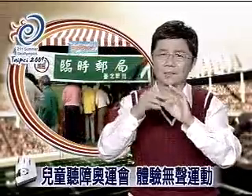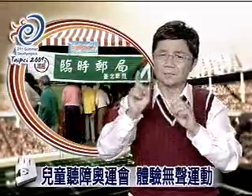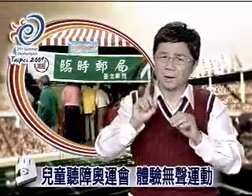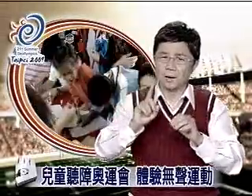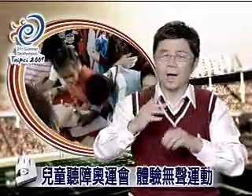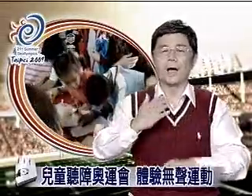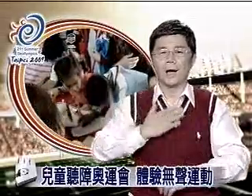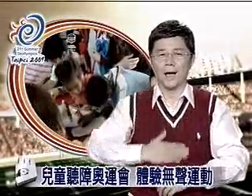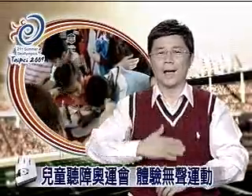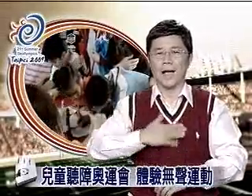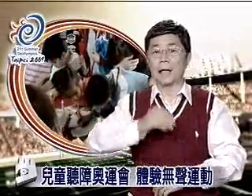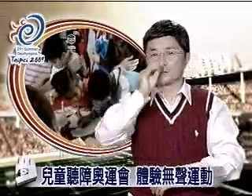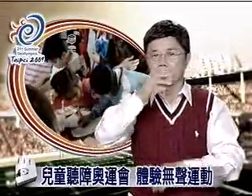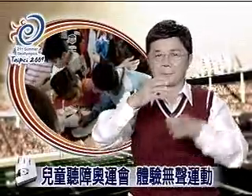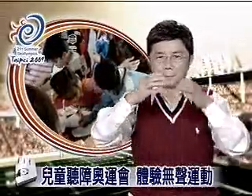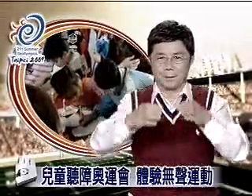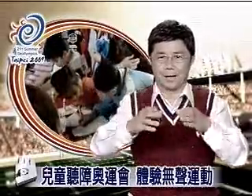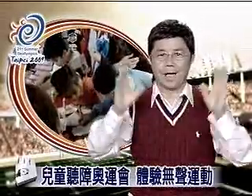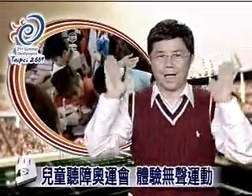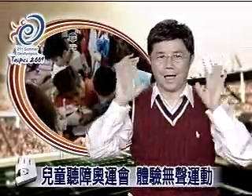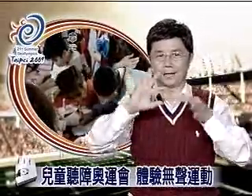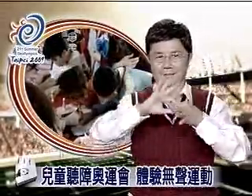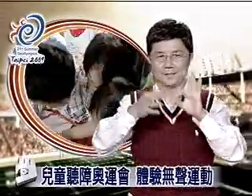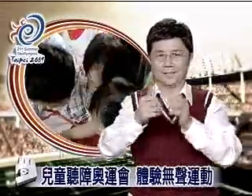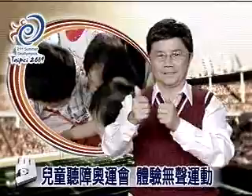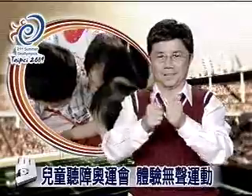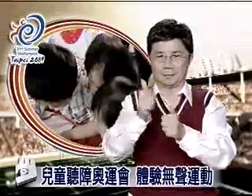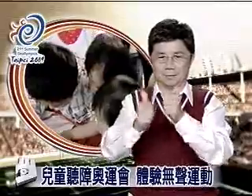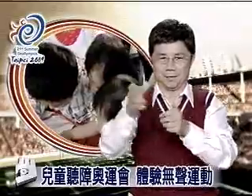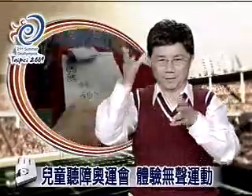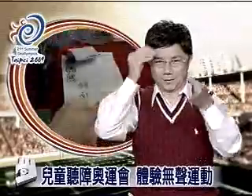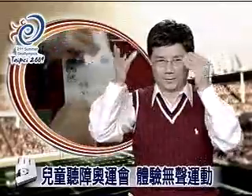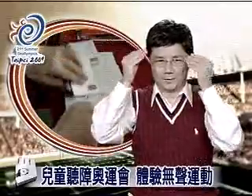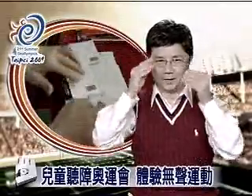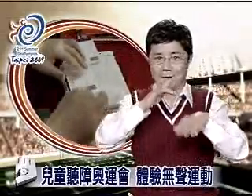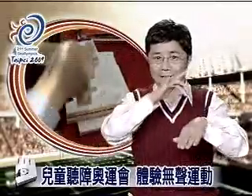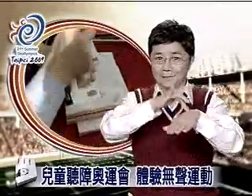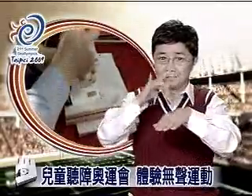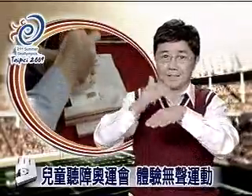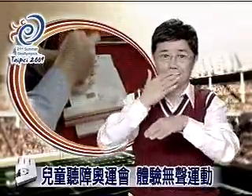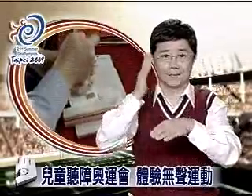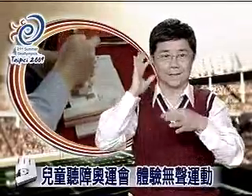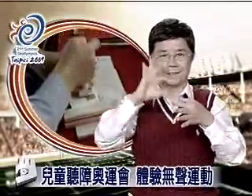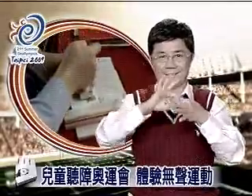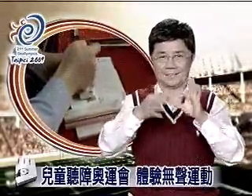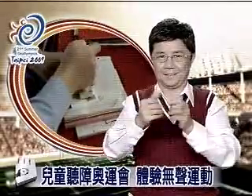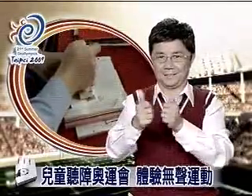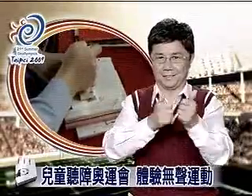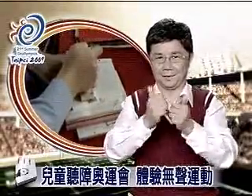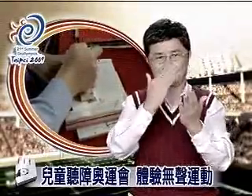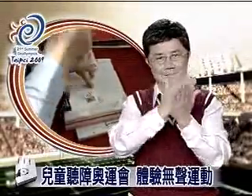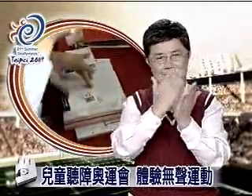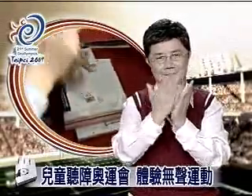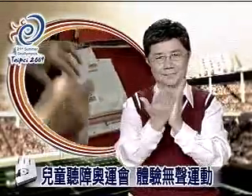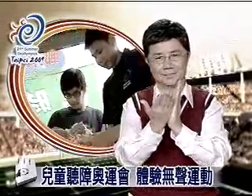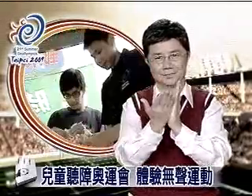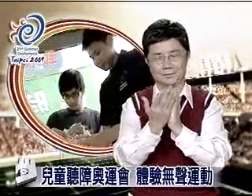举办了一场别开生面的儿童奥运会，让他们能够亲自体验无声的运动世界。